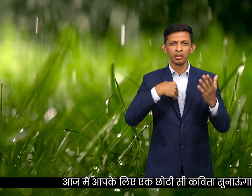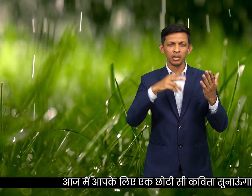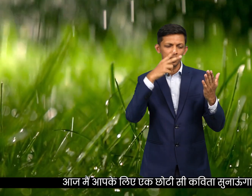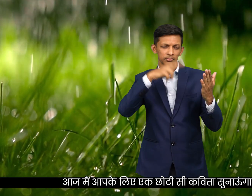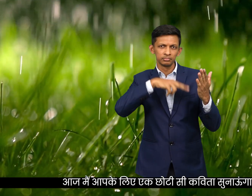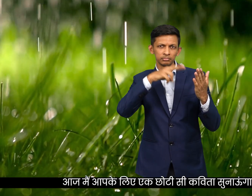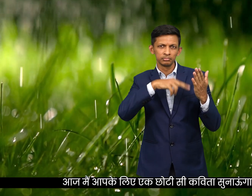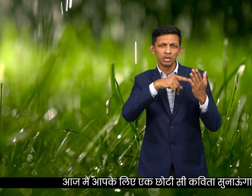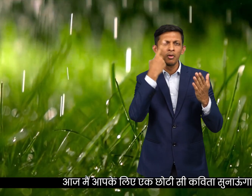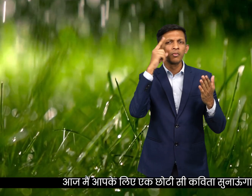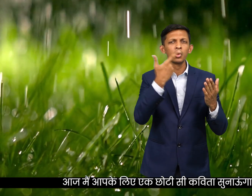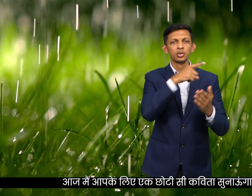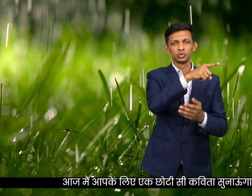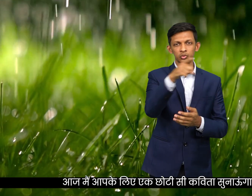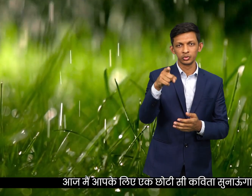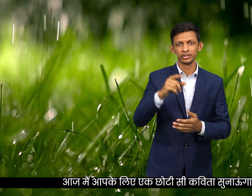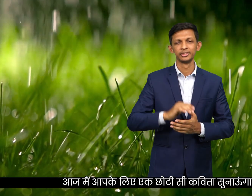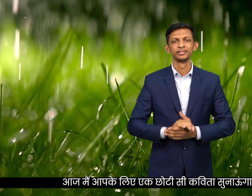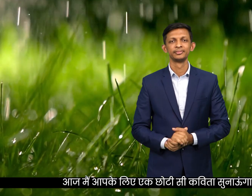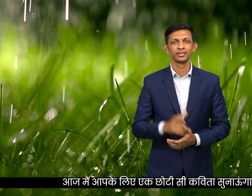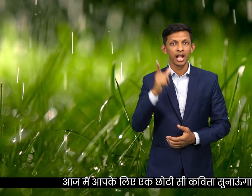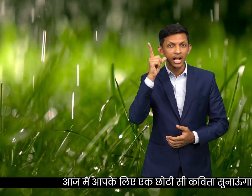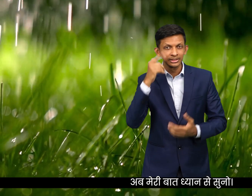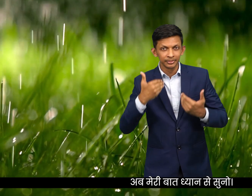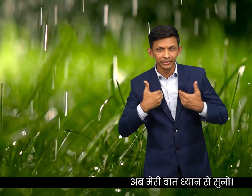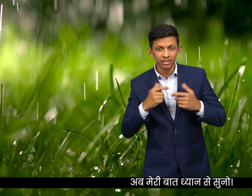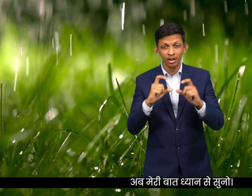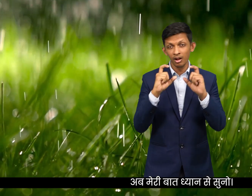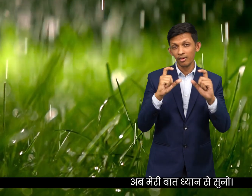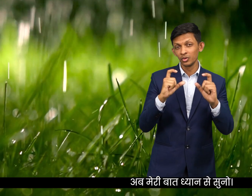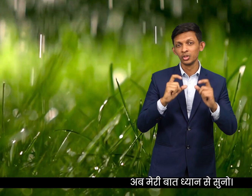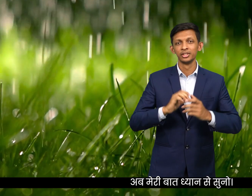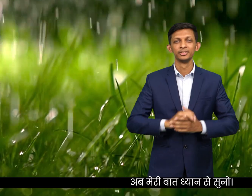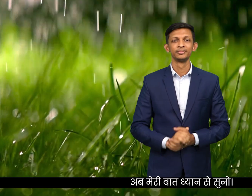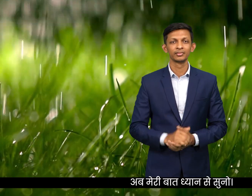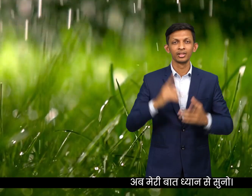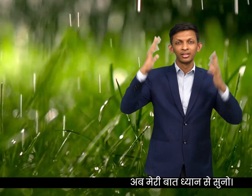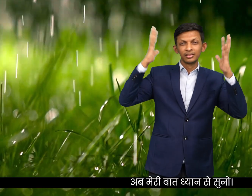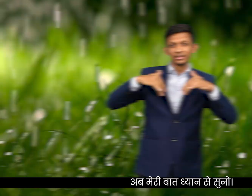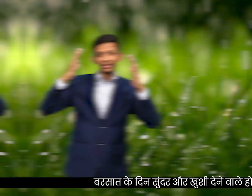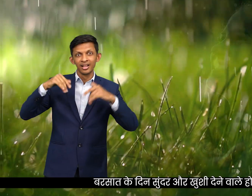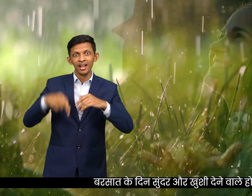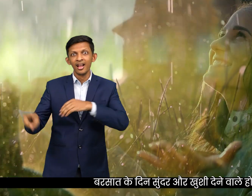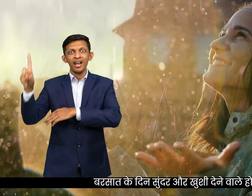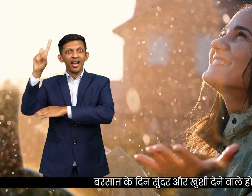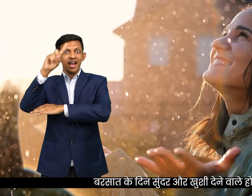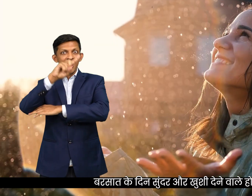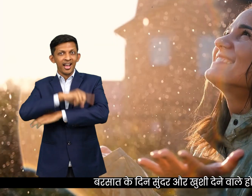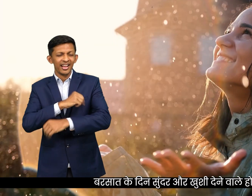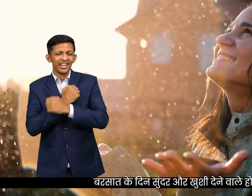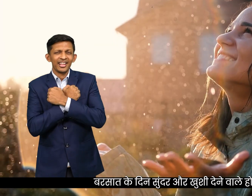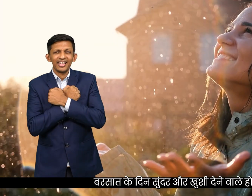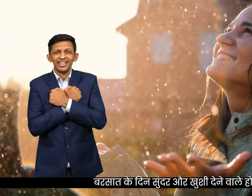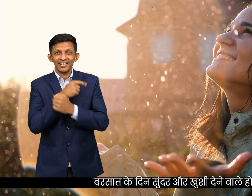आज मैं आपके लिए एक छोटी सी कविता सुनाऊंगी। अब मेरी बात ध्यान से सुनो। बरसात